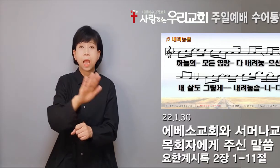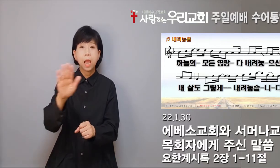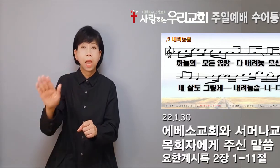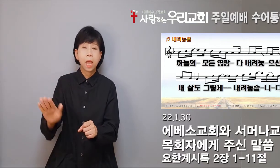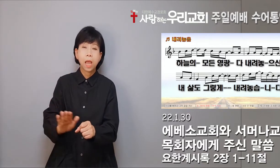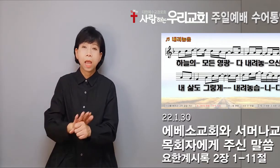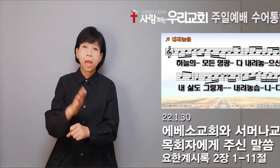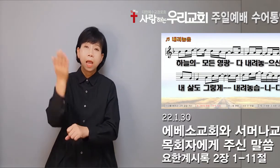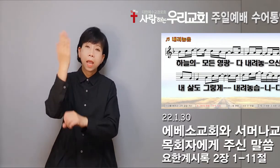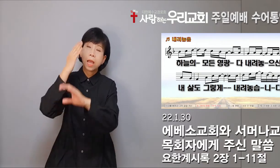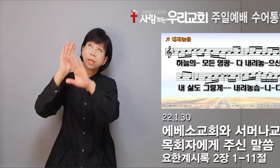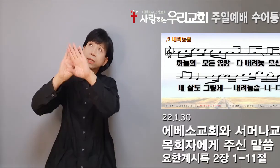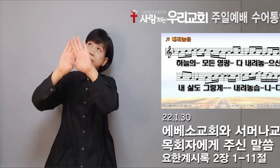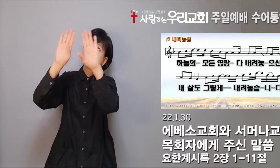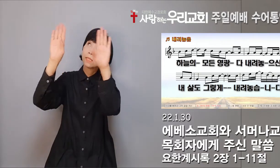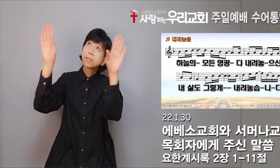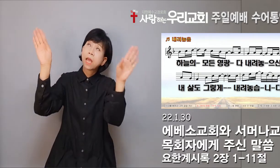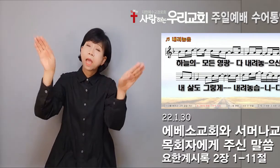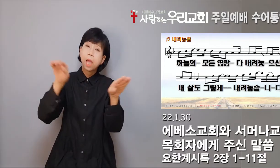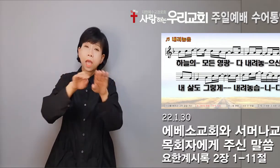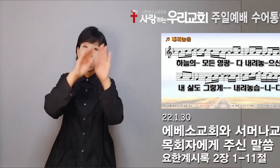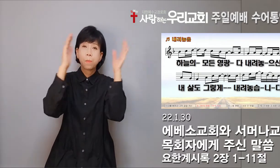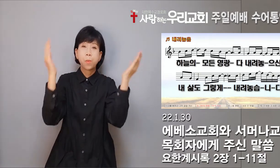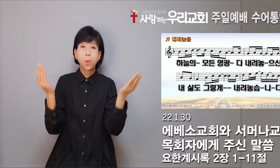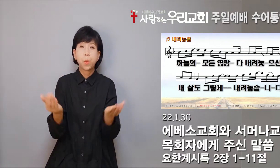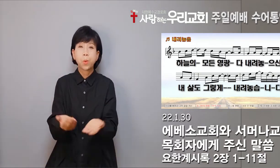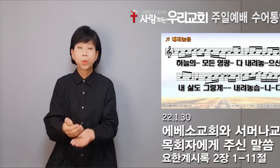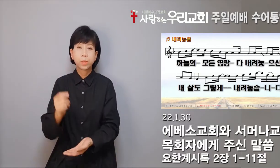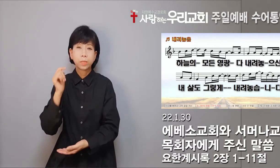하늘의 모든 영광 다